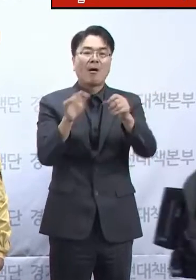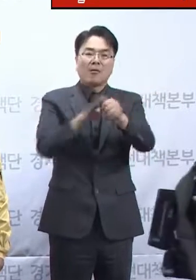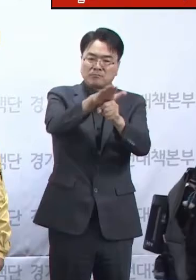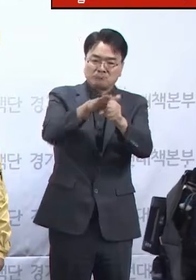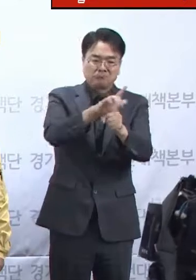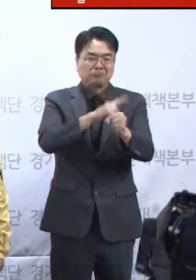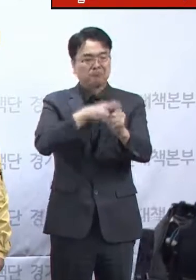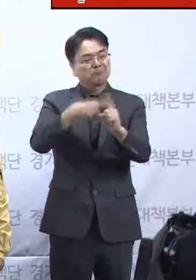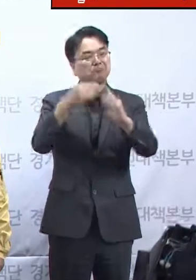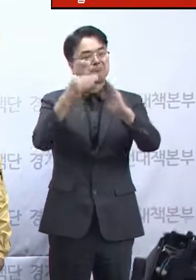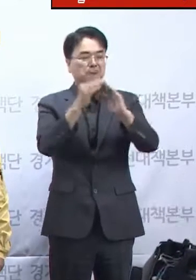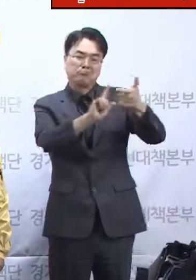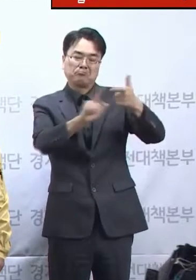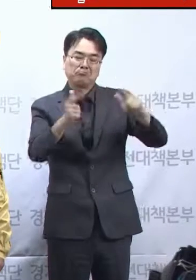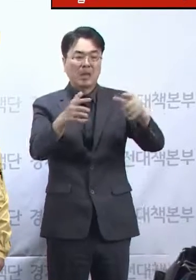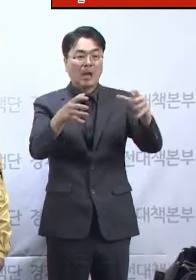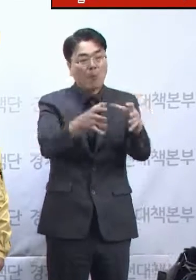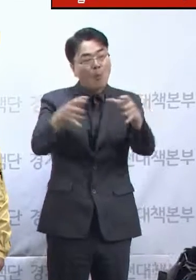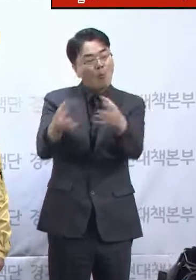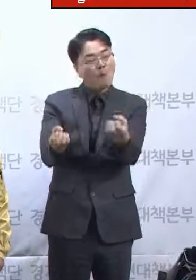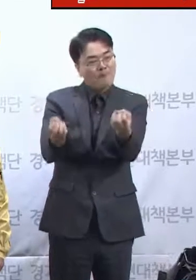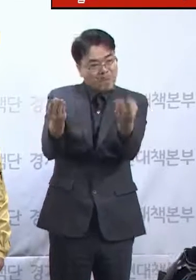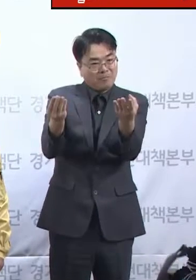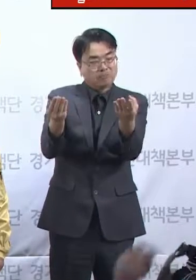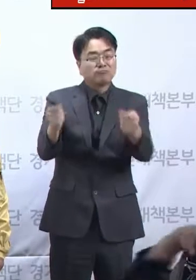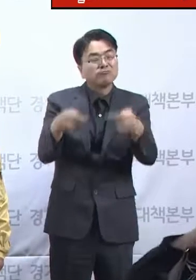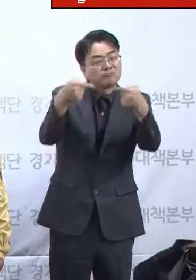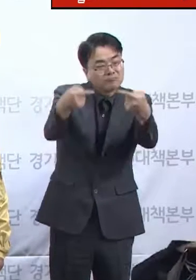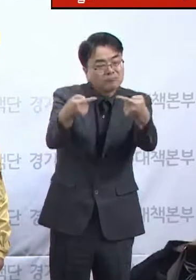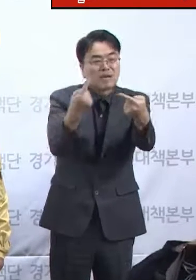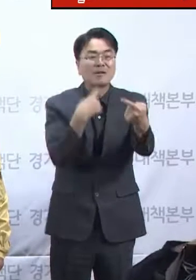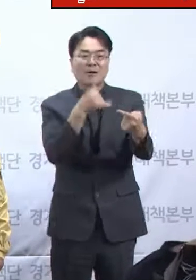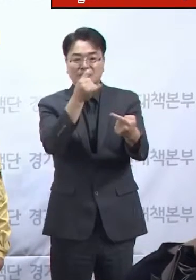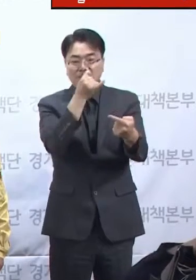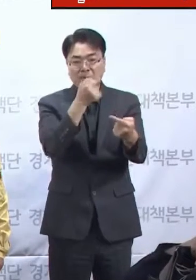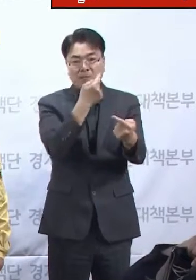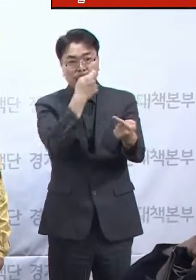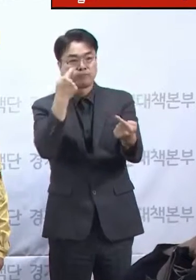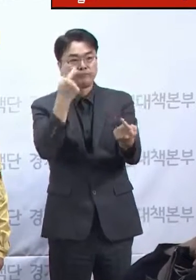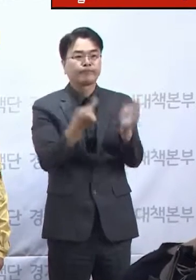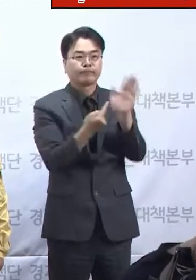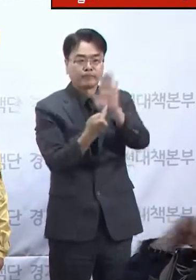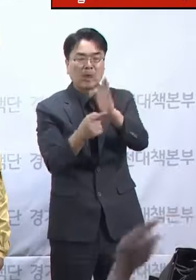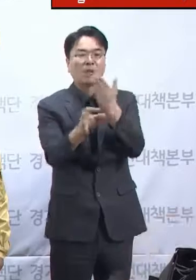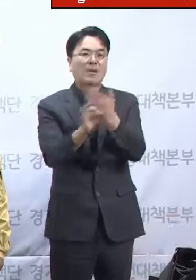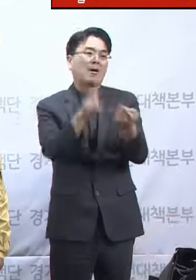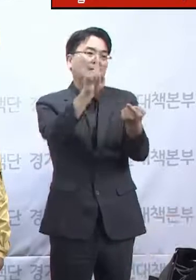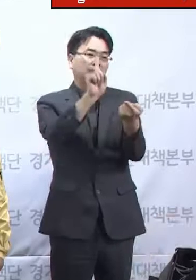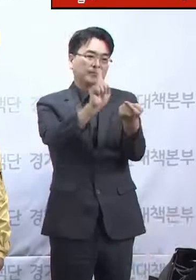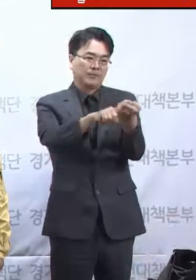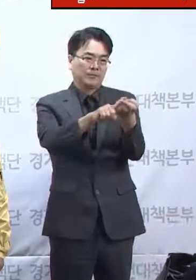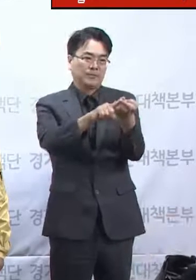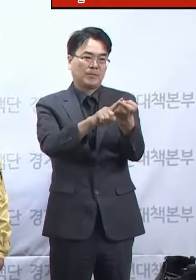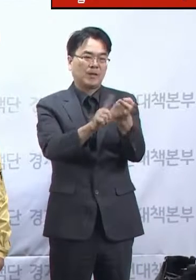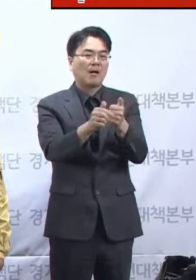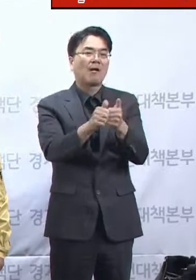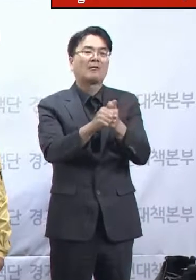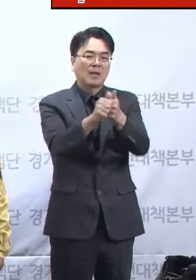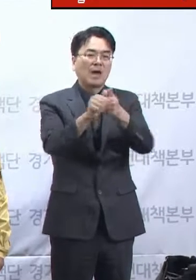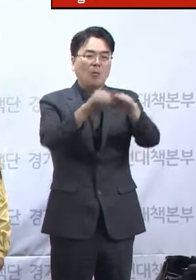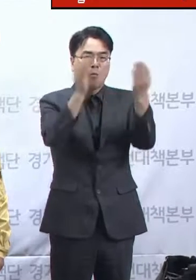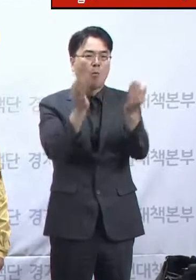사랑제일교회 각종 행사, 모임, 예배 등에 참석한 것이 드러나면 그에 따라서 모두 밝혀질 수밖에